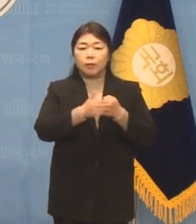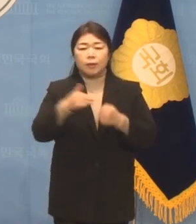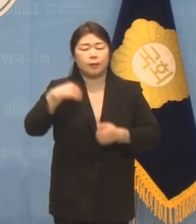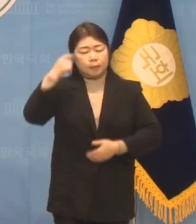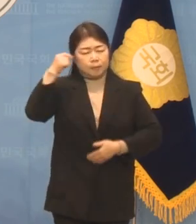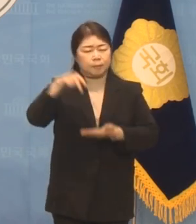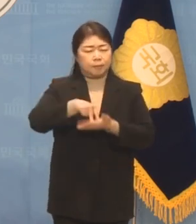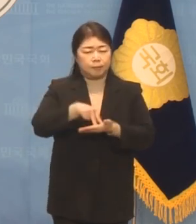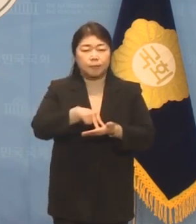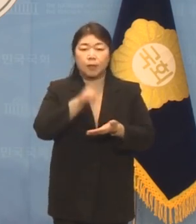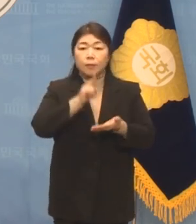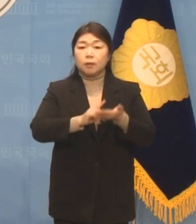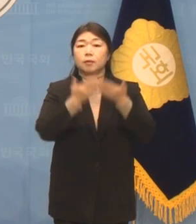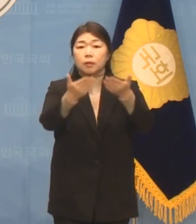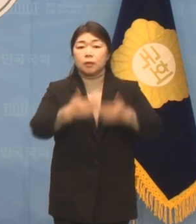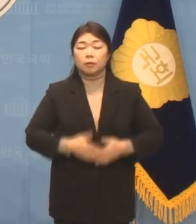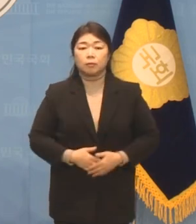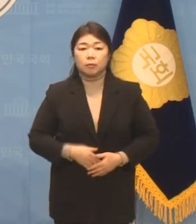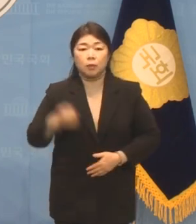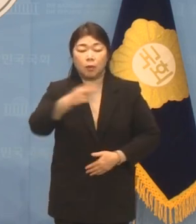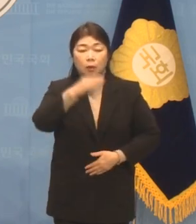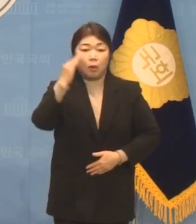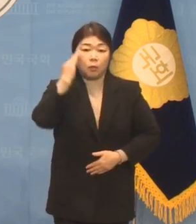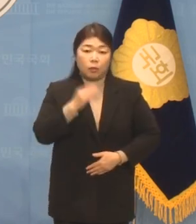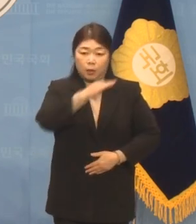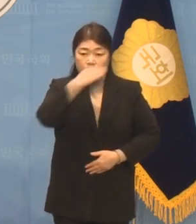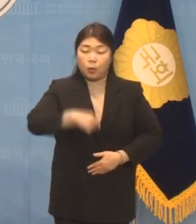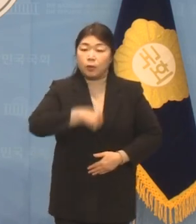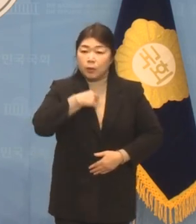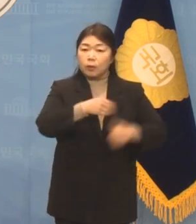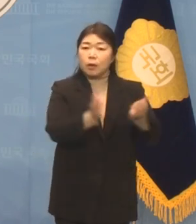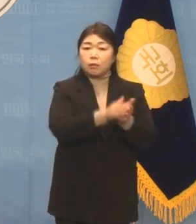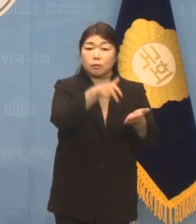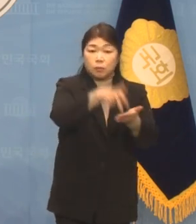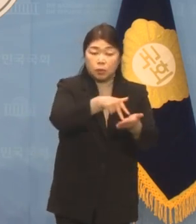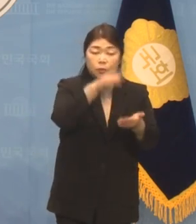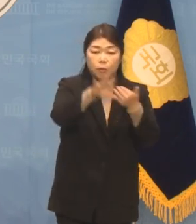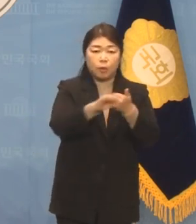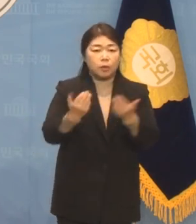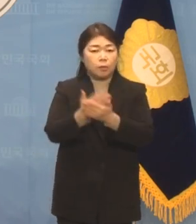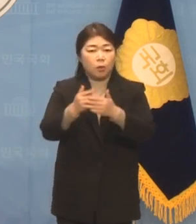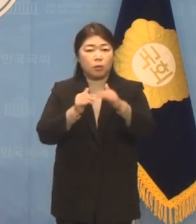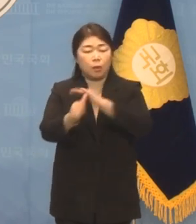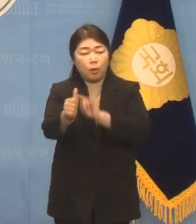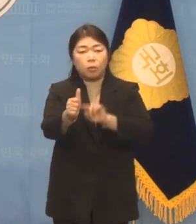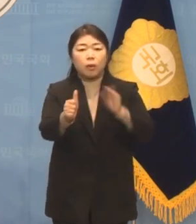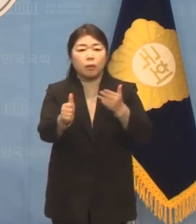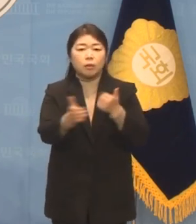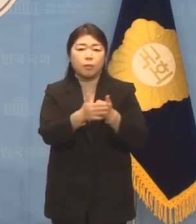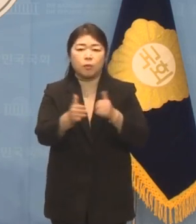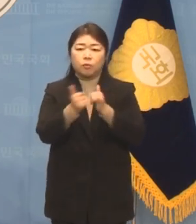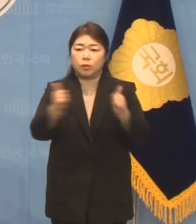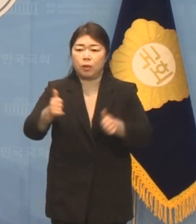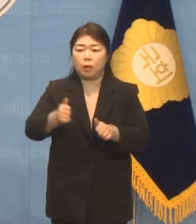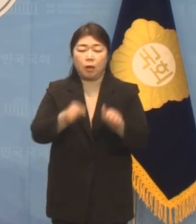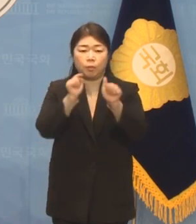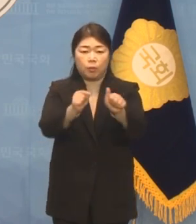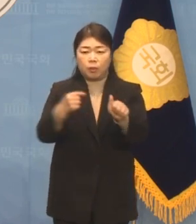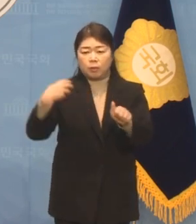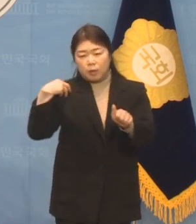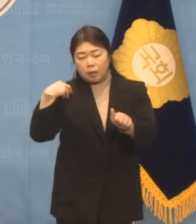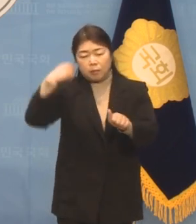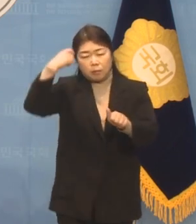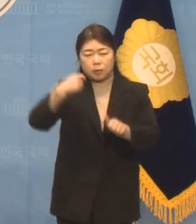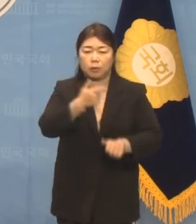갖고 있습니다. 더욱이 녹색정의당은 진보 대표정당으로서 이러한 민심의 요구에 무거운 책임감으로